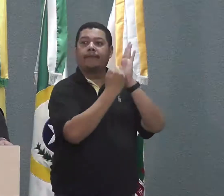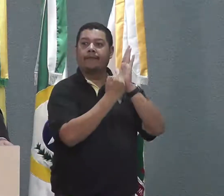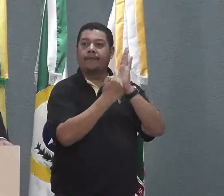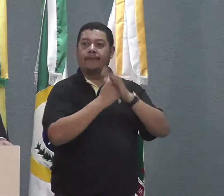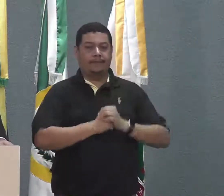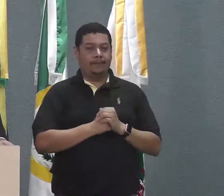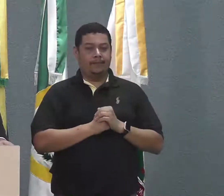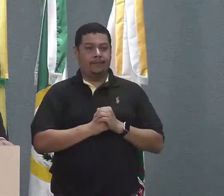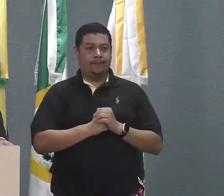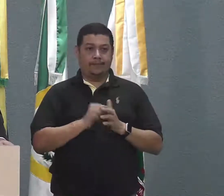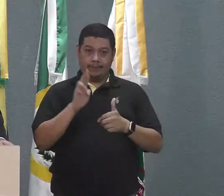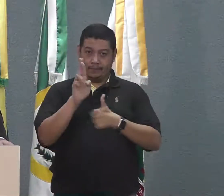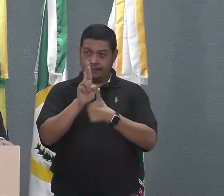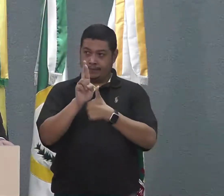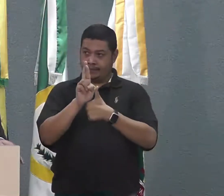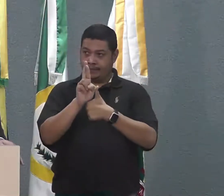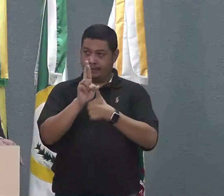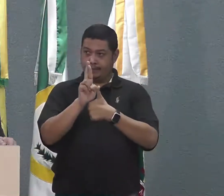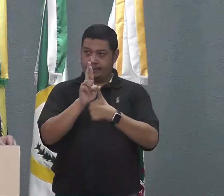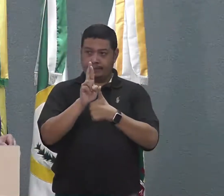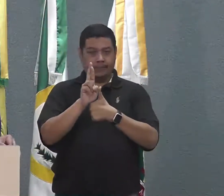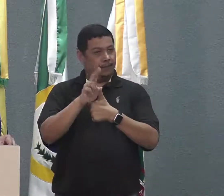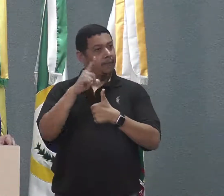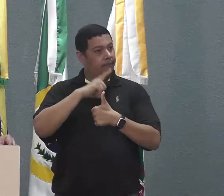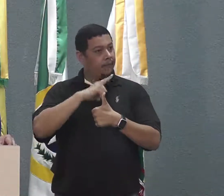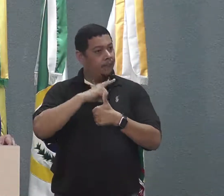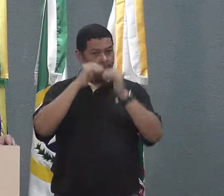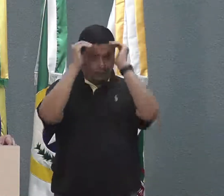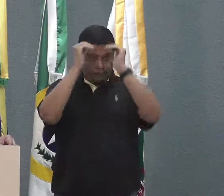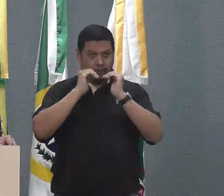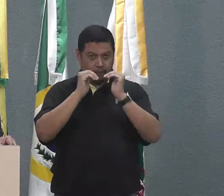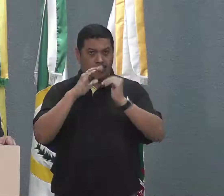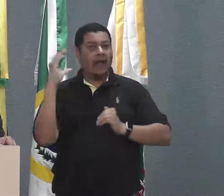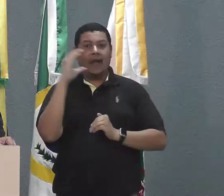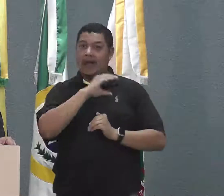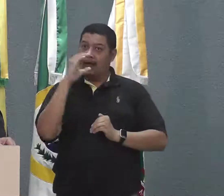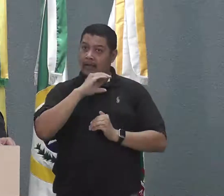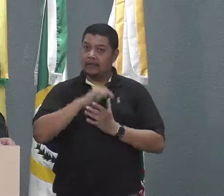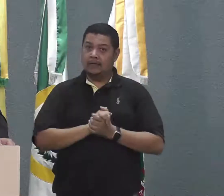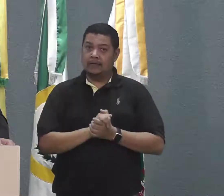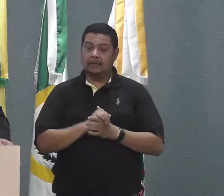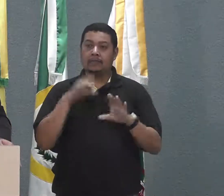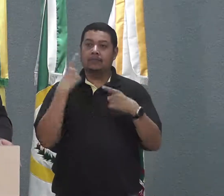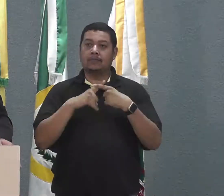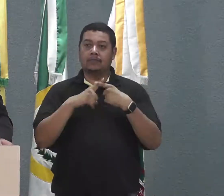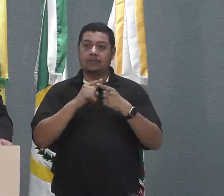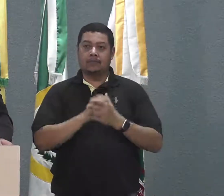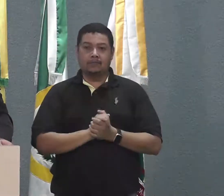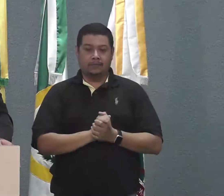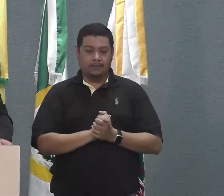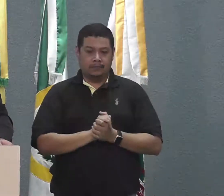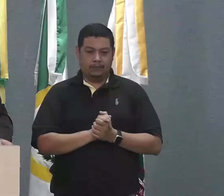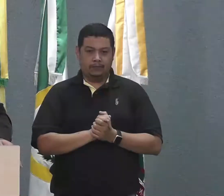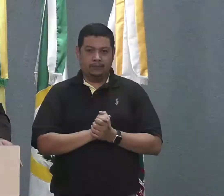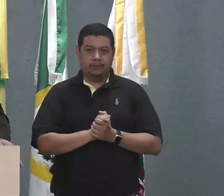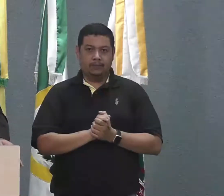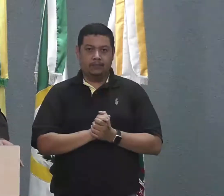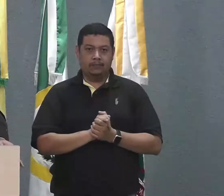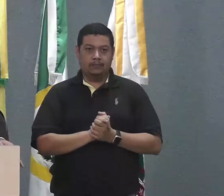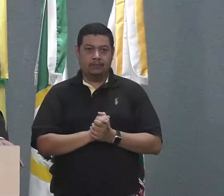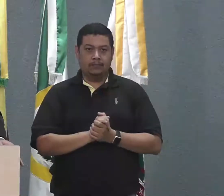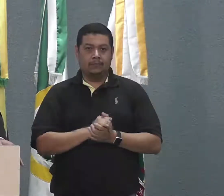esta Procuradoria leva em consideração como emergencial para protelar